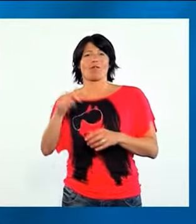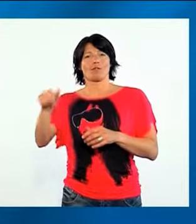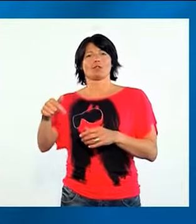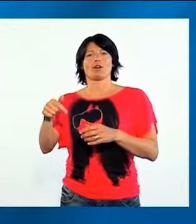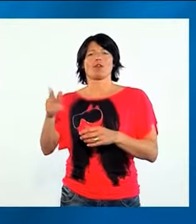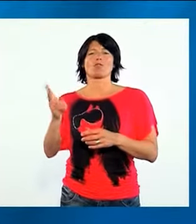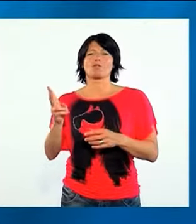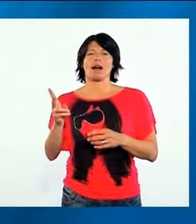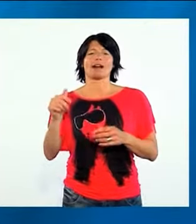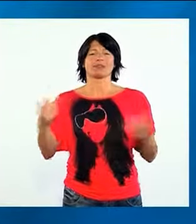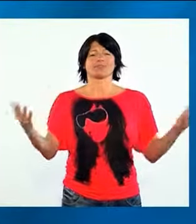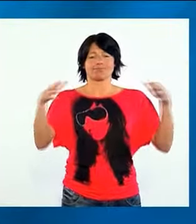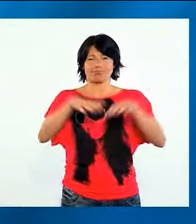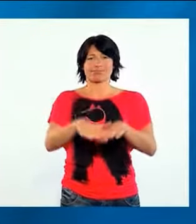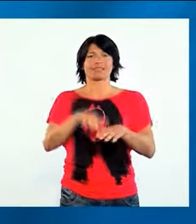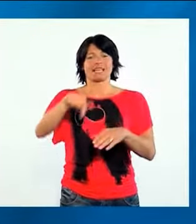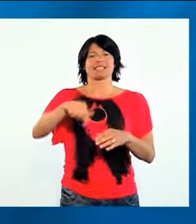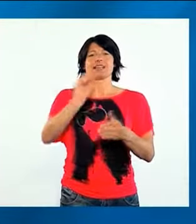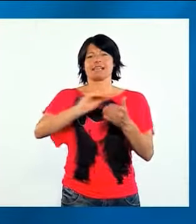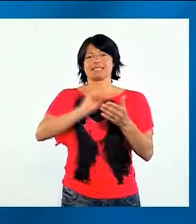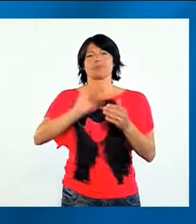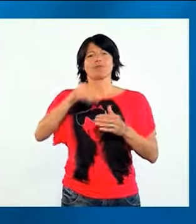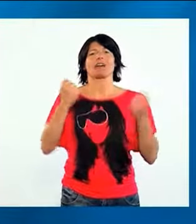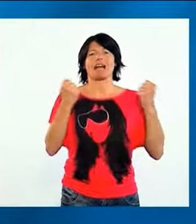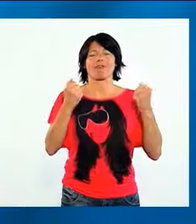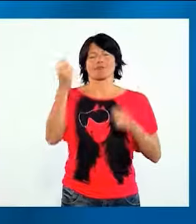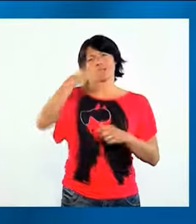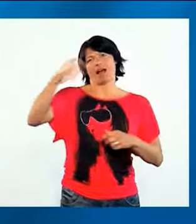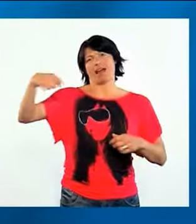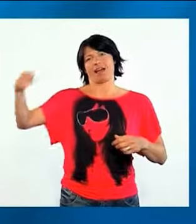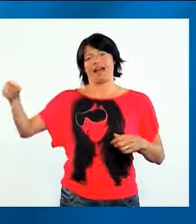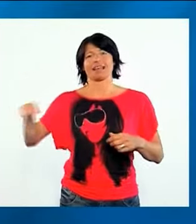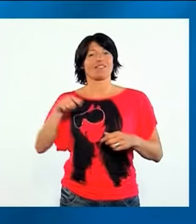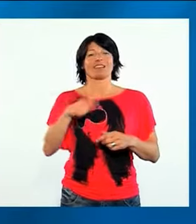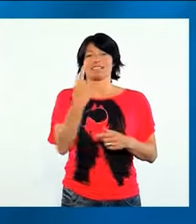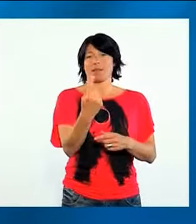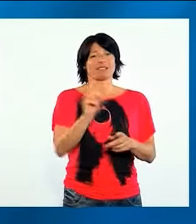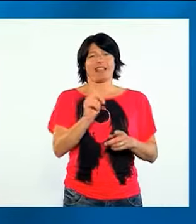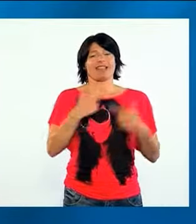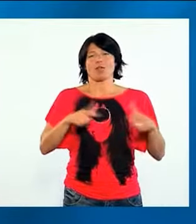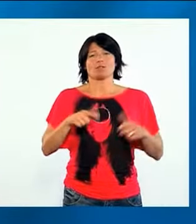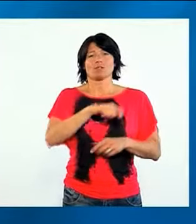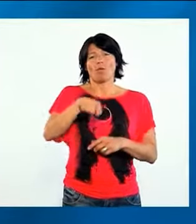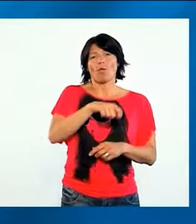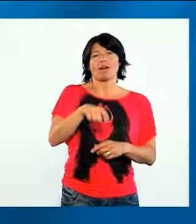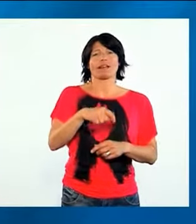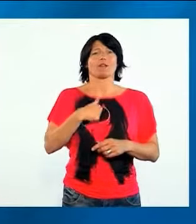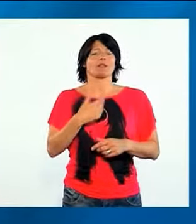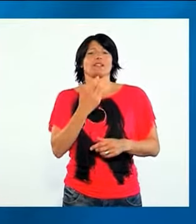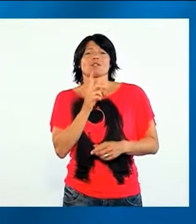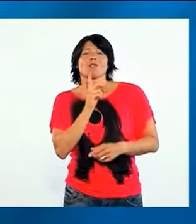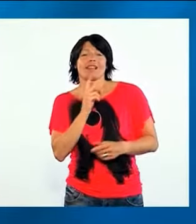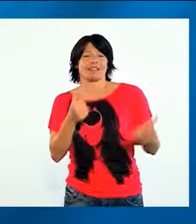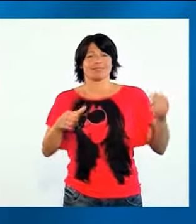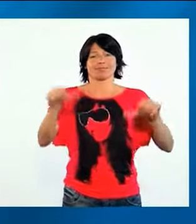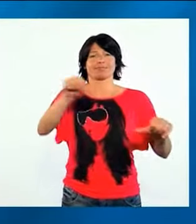Robert Kummer. Das ist das Rezept für Kraftmalerei. Falls Sie keine Lust zum Kochen haben oder falls Ihnen Zutaten